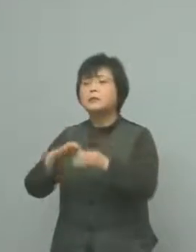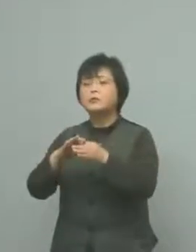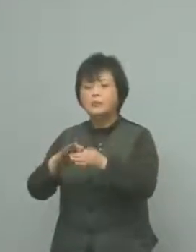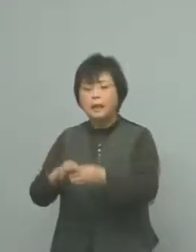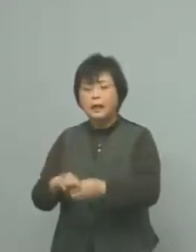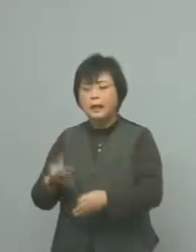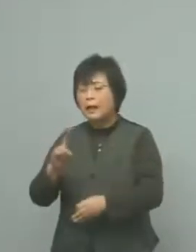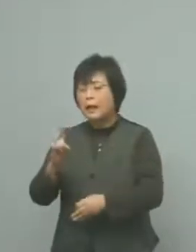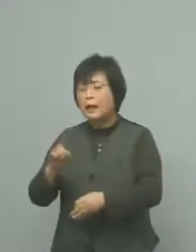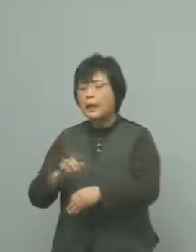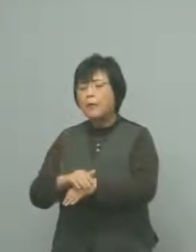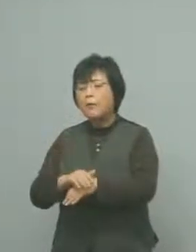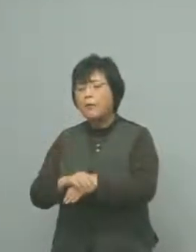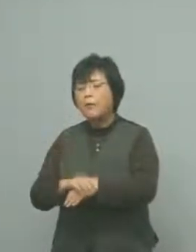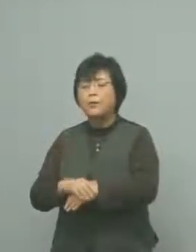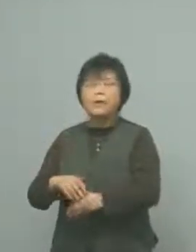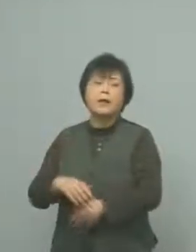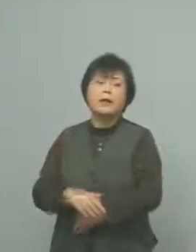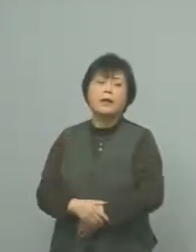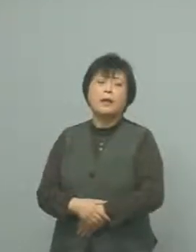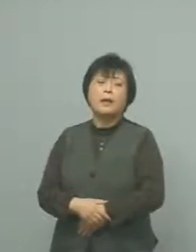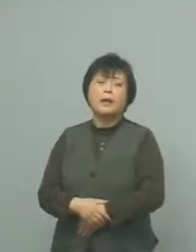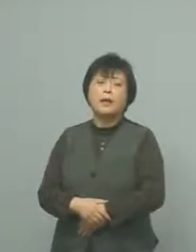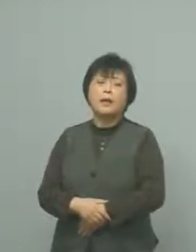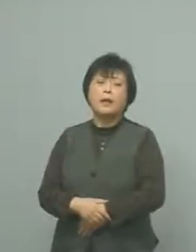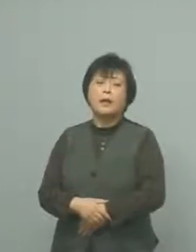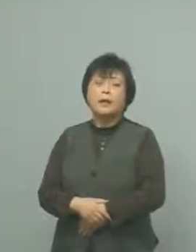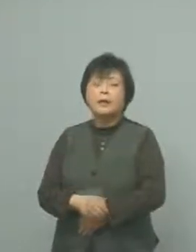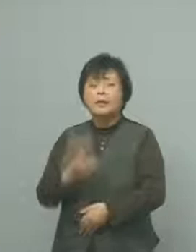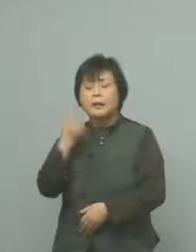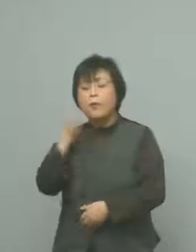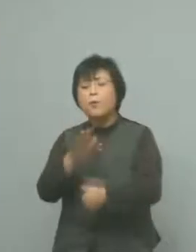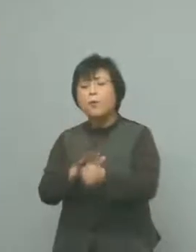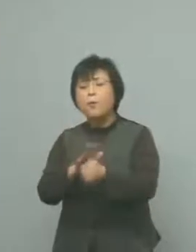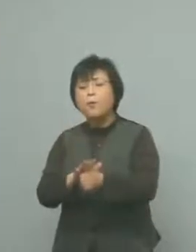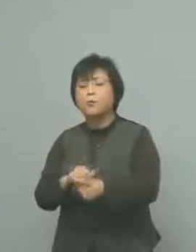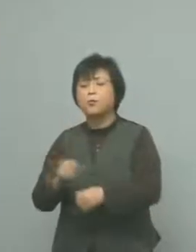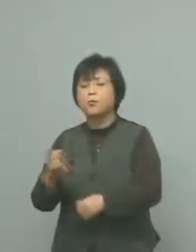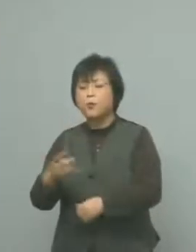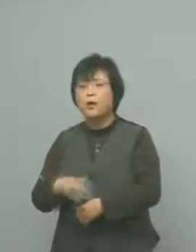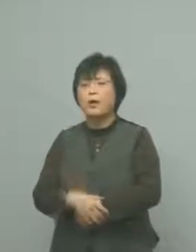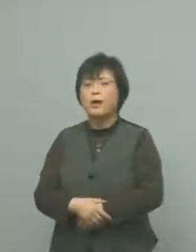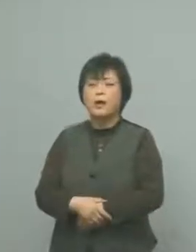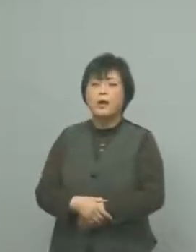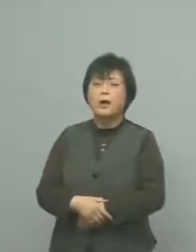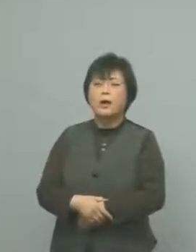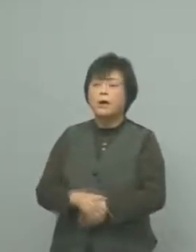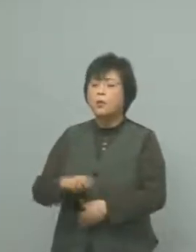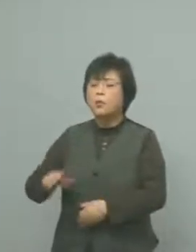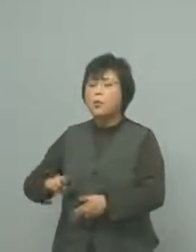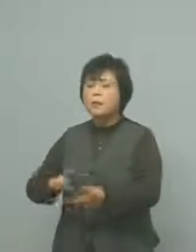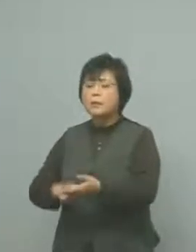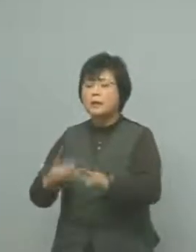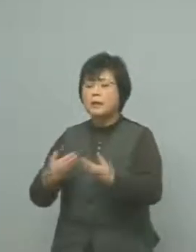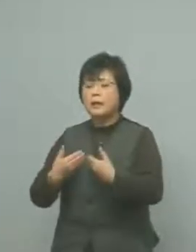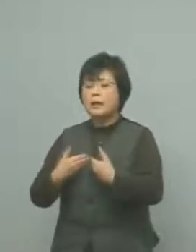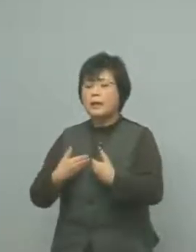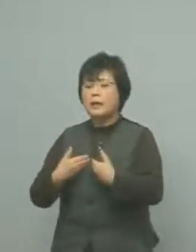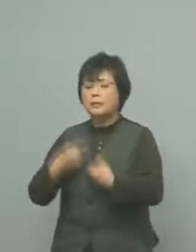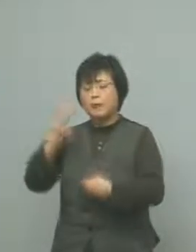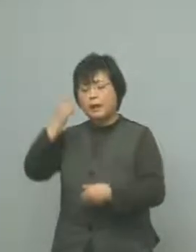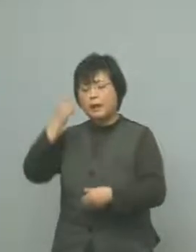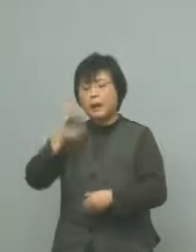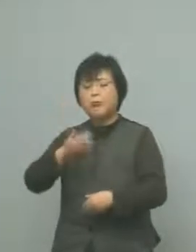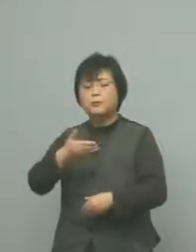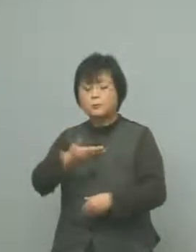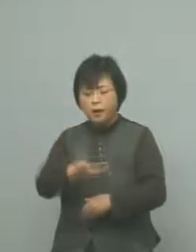形ではその立場といいますか、どの候補を例えば支援したいとかですね、そういったことはどっかでは決めなきゃいけないなというお考えはあるの